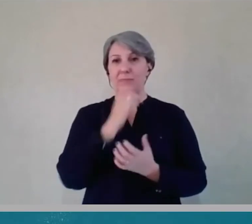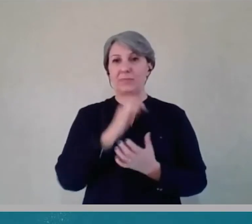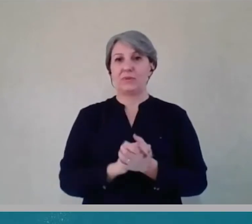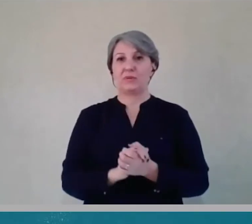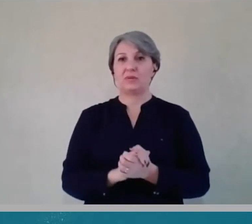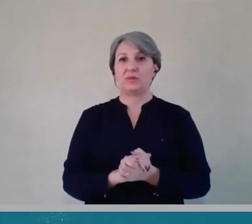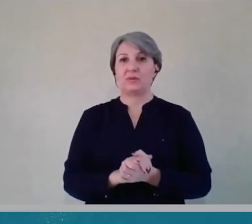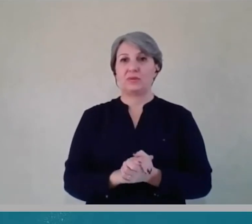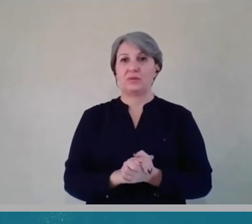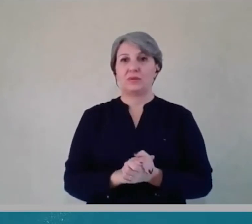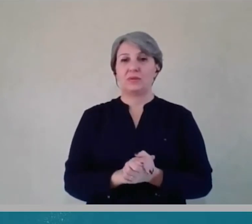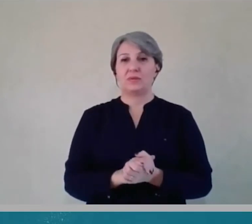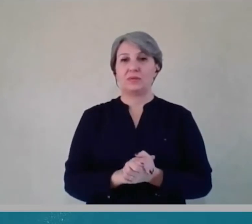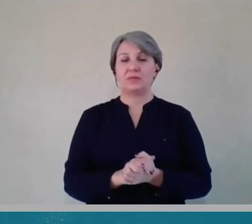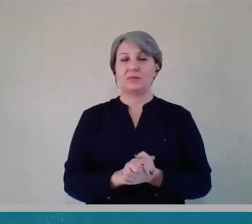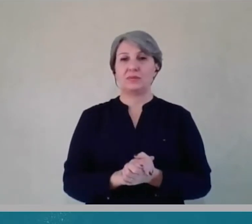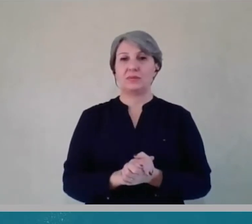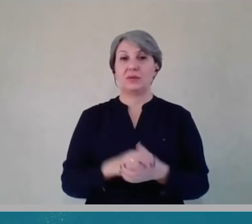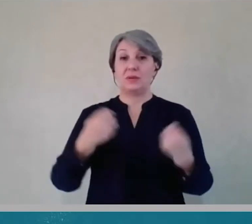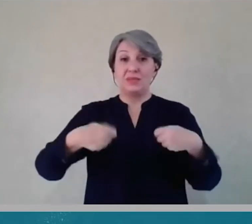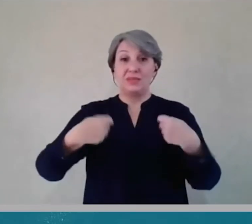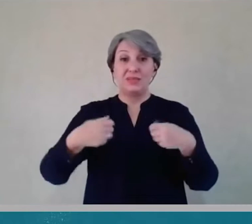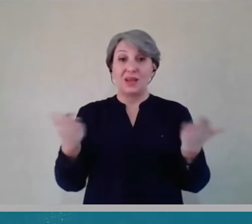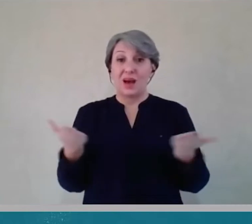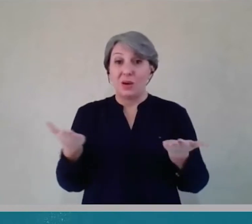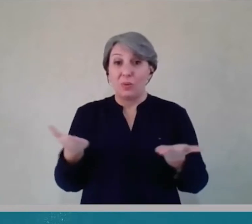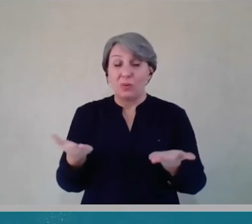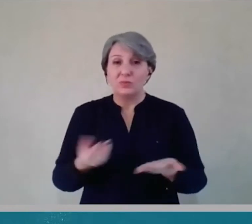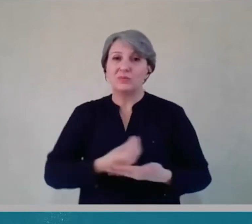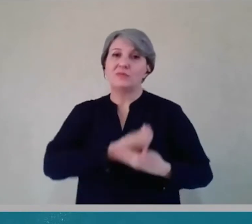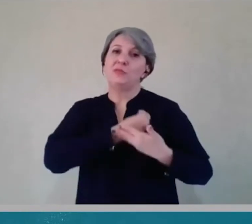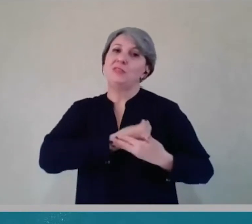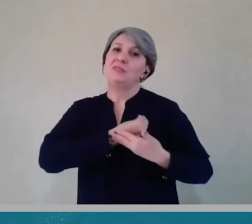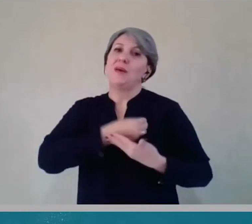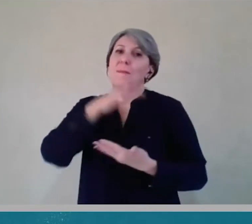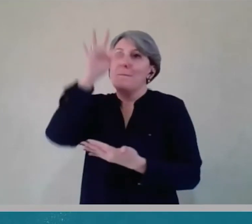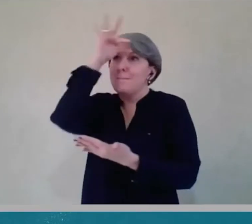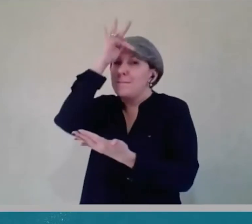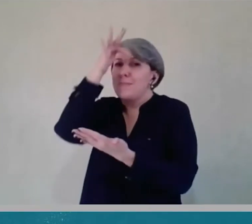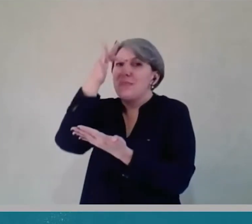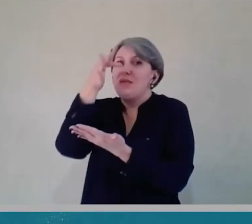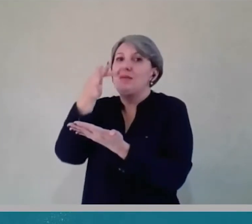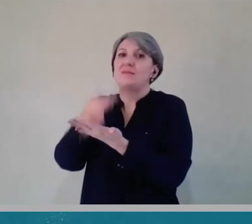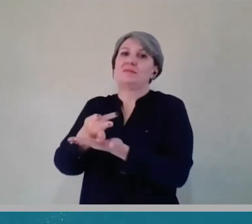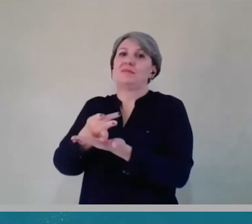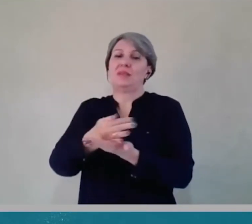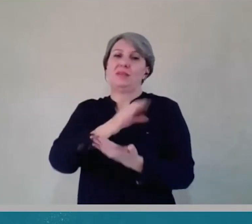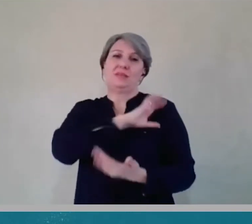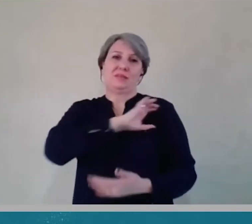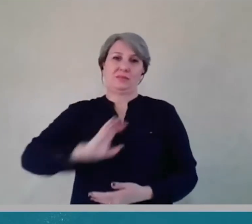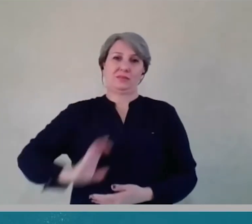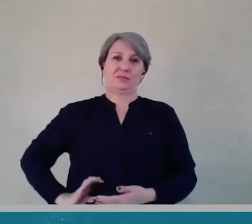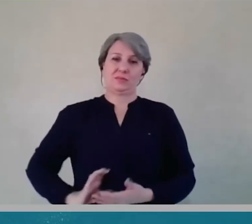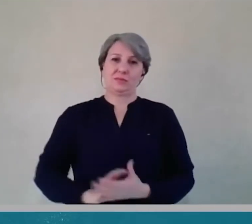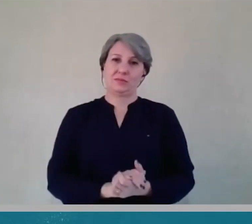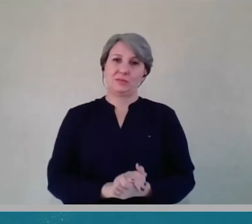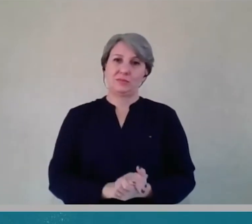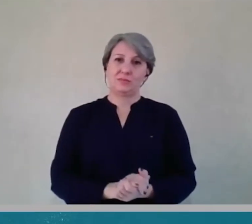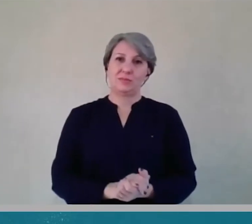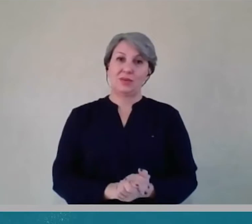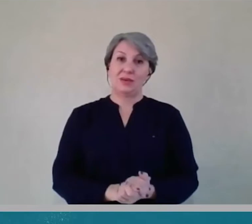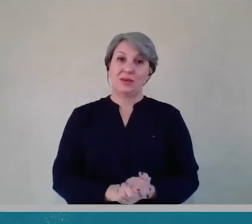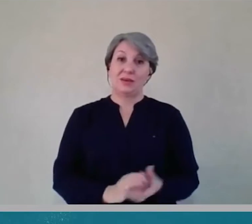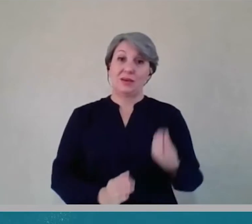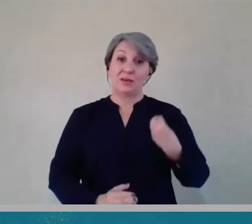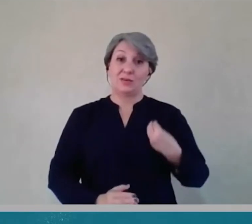nós precisamos passar a viver pela fé em Cristo. E a nossa vida aqui na terra muda. Os